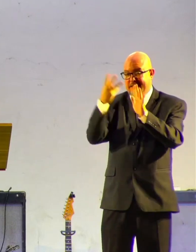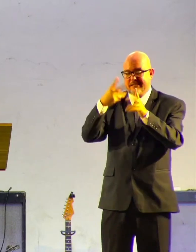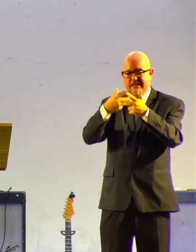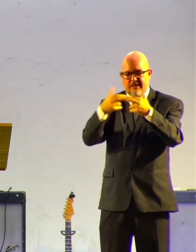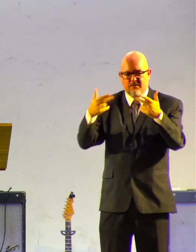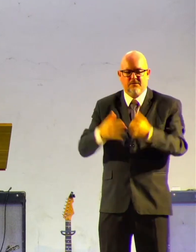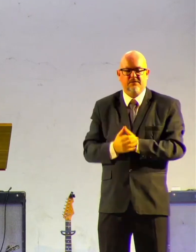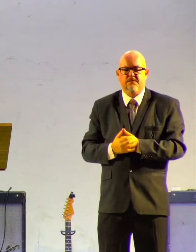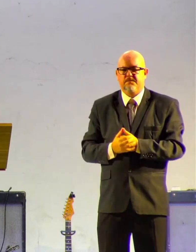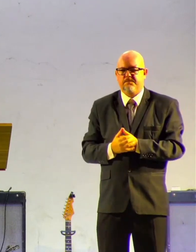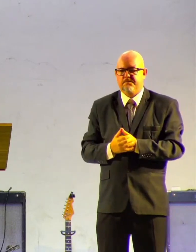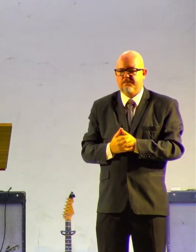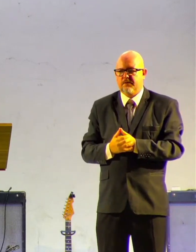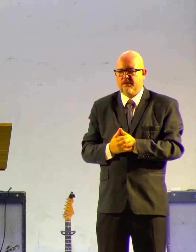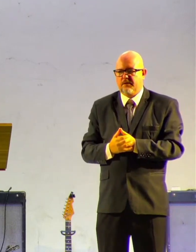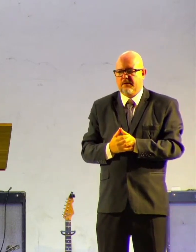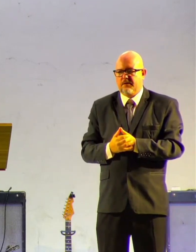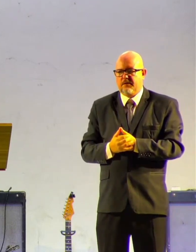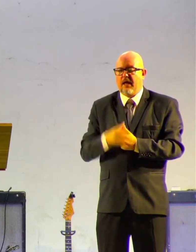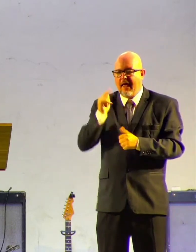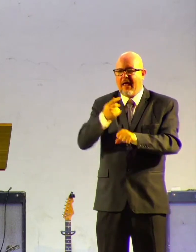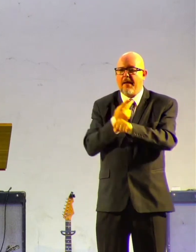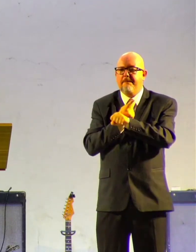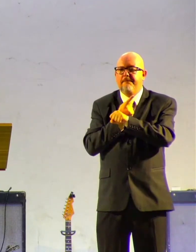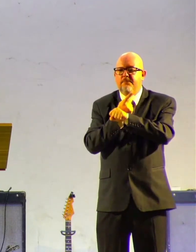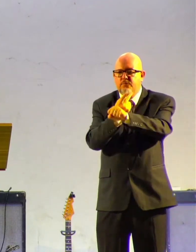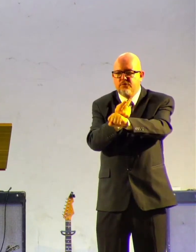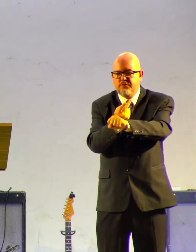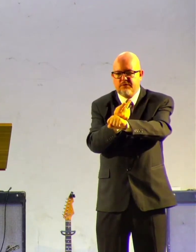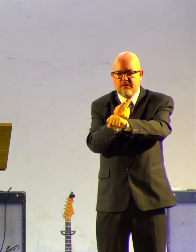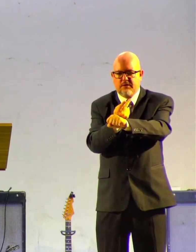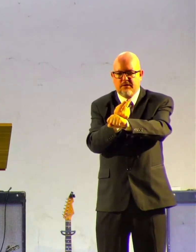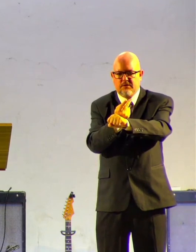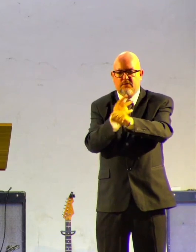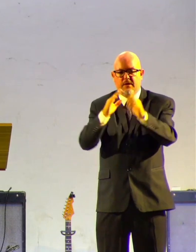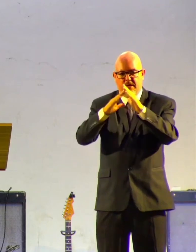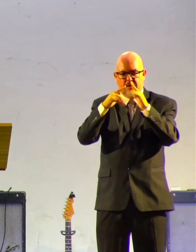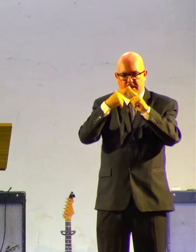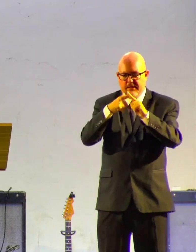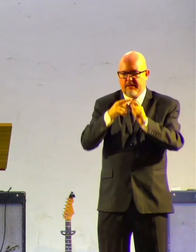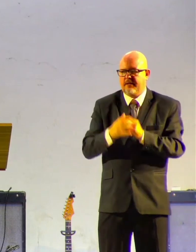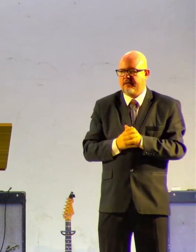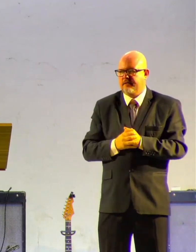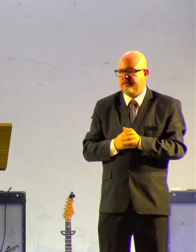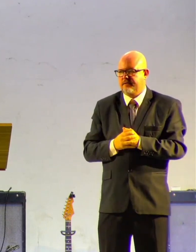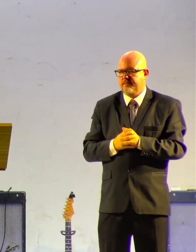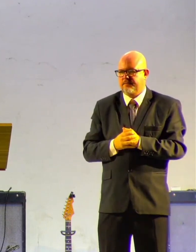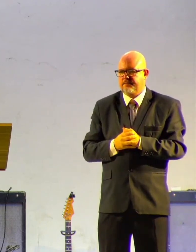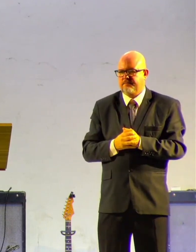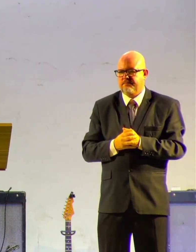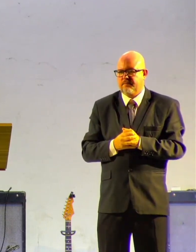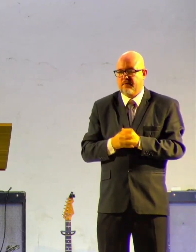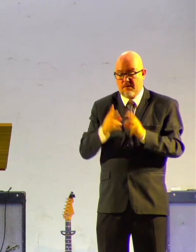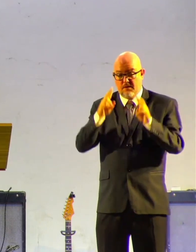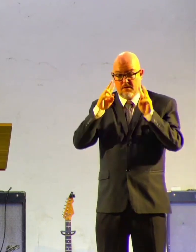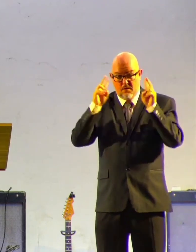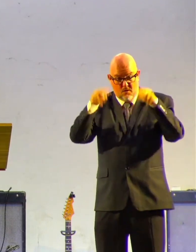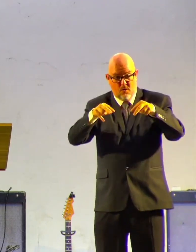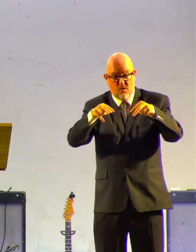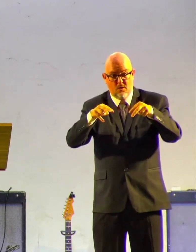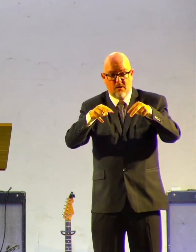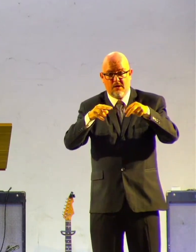texto: o avivamento deve ser buscado pela igreja. Volte os olhos comigo, por